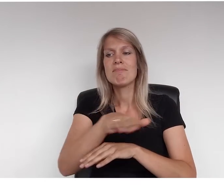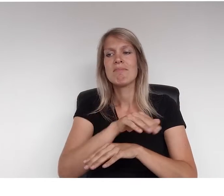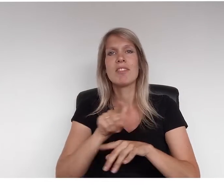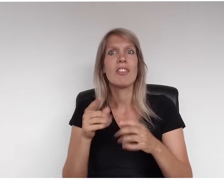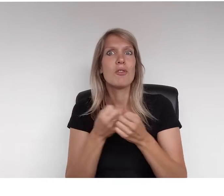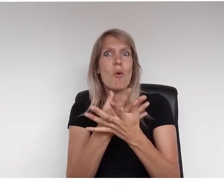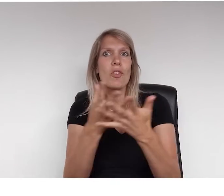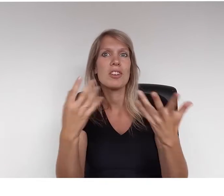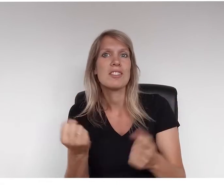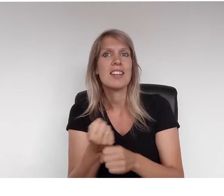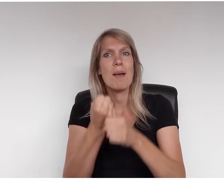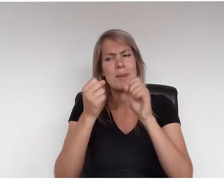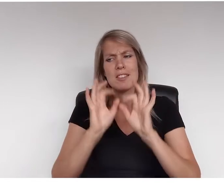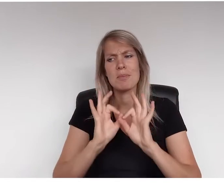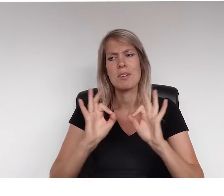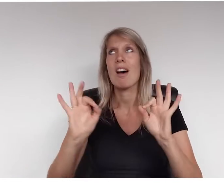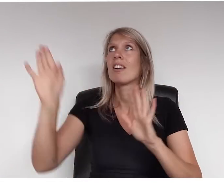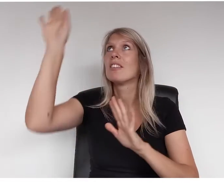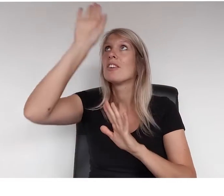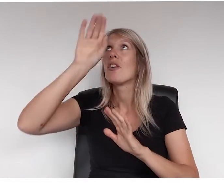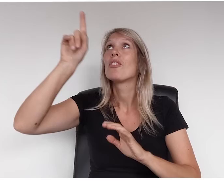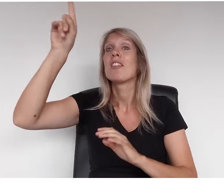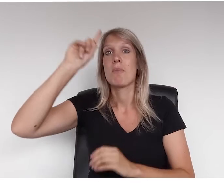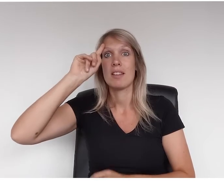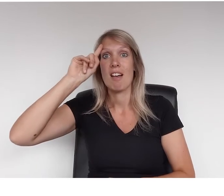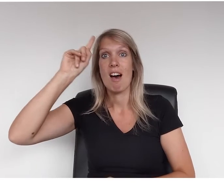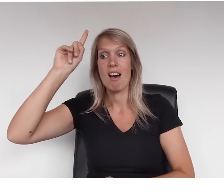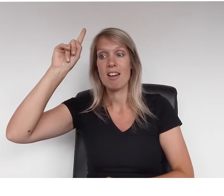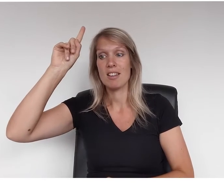wonderen scheppingspracht die God heeft bedacht.